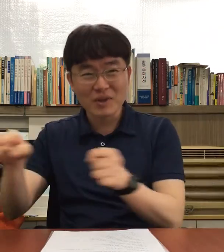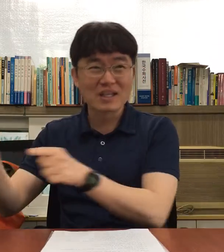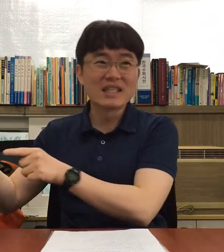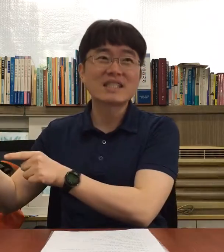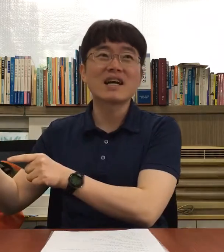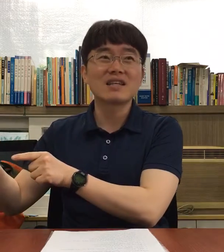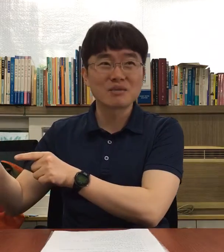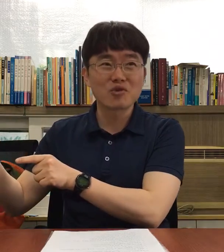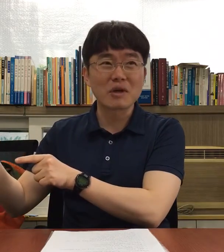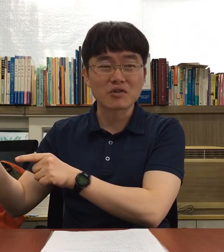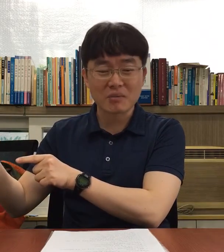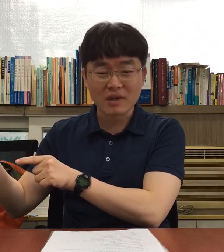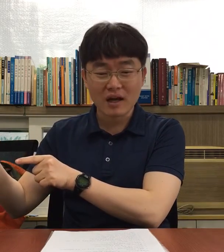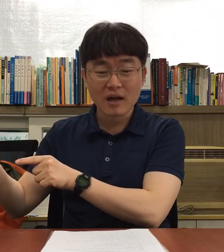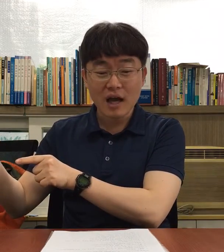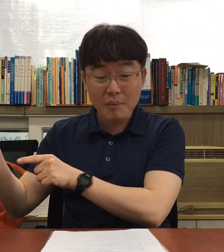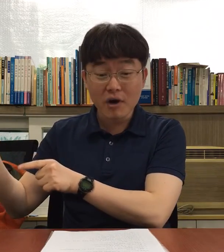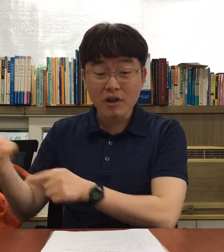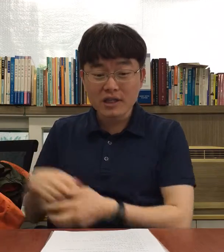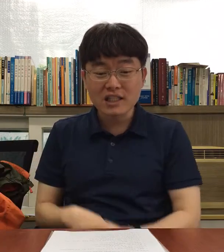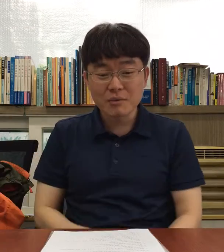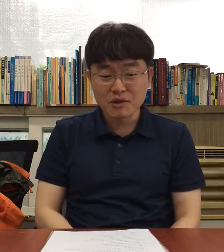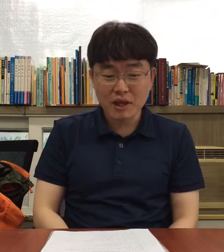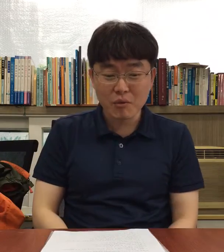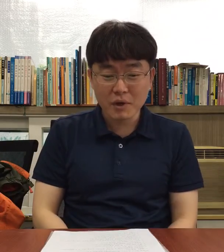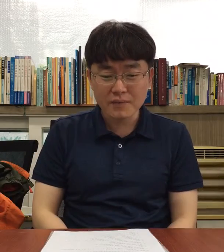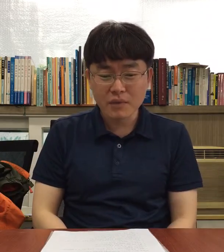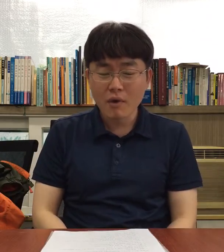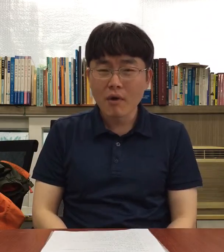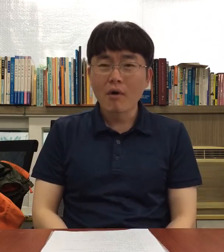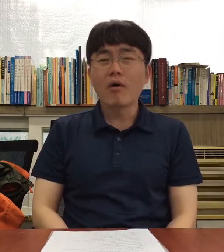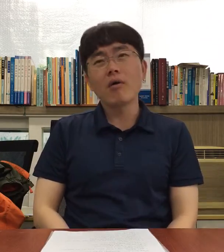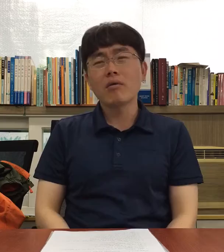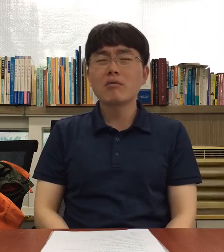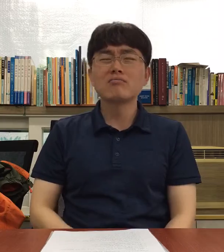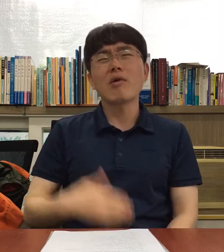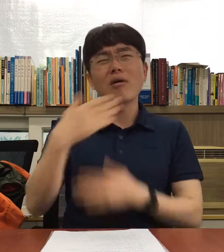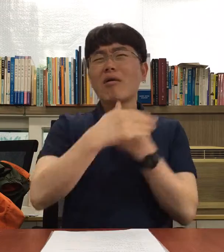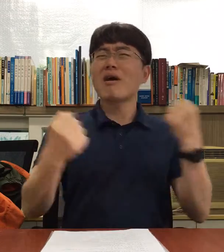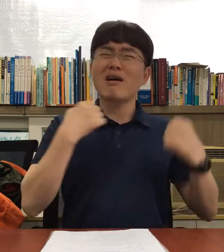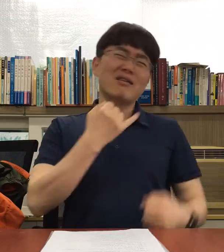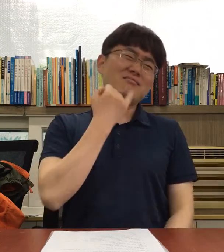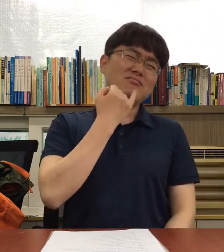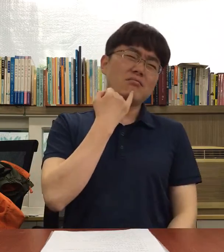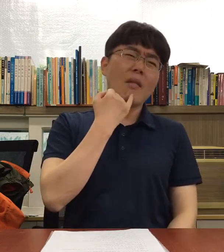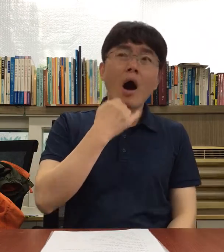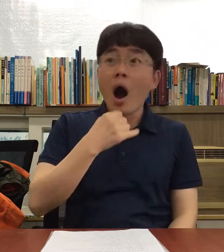이렇게 시간의 흐름으로 맞춰갑니다. 하면 다시 한번 이제 해보면 건강